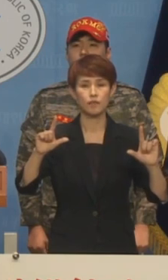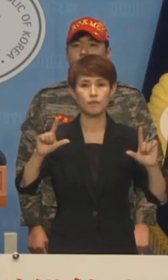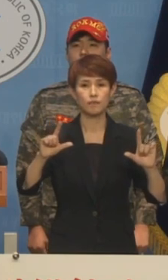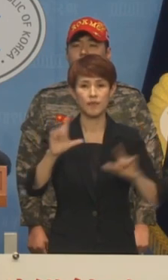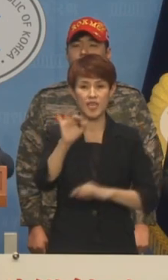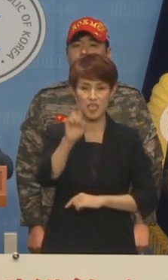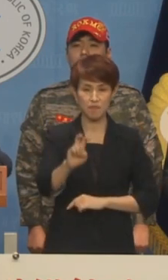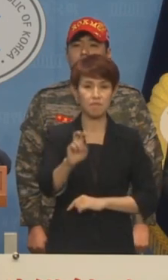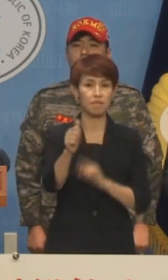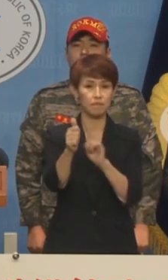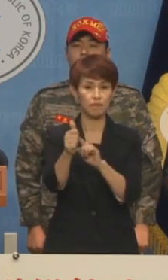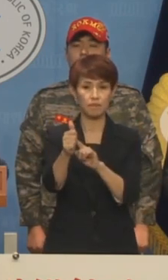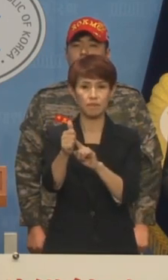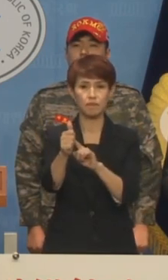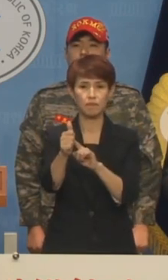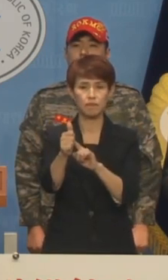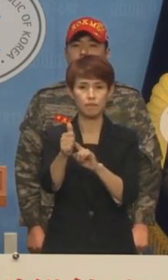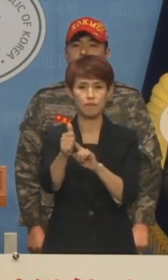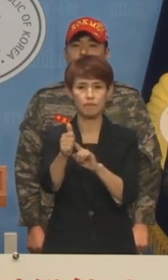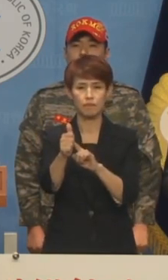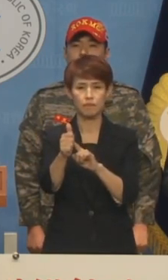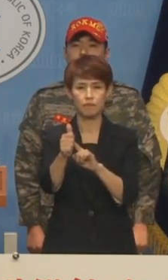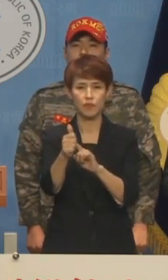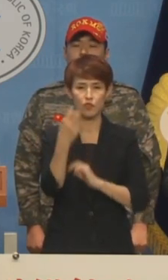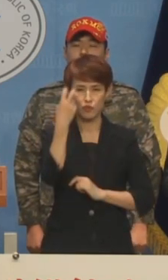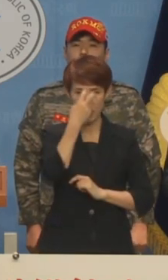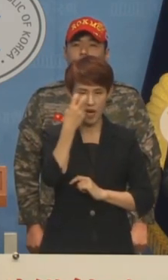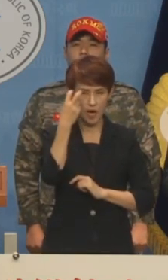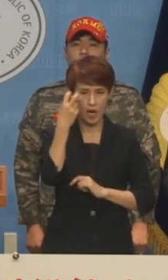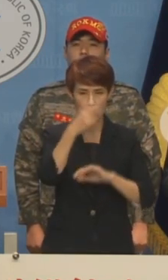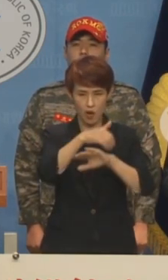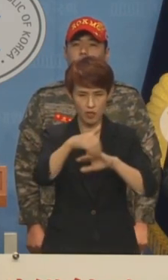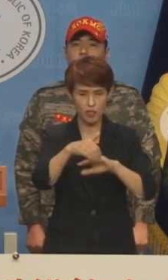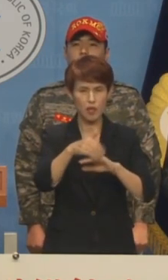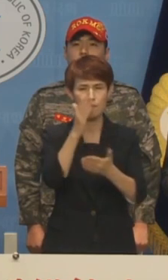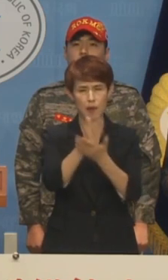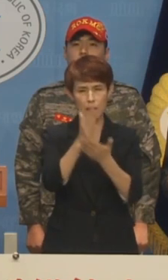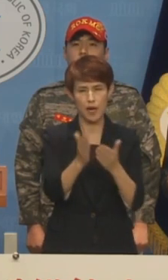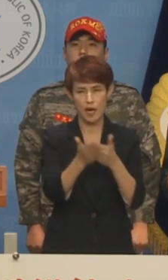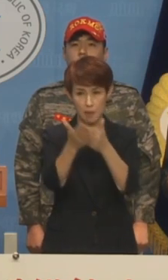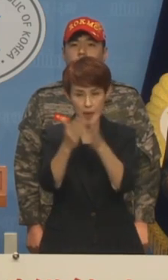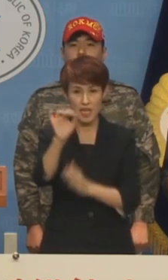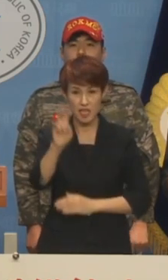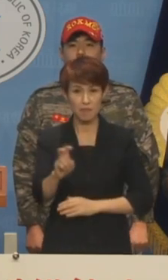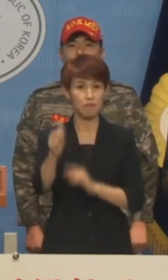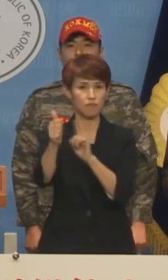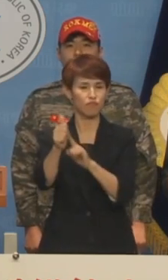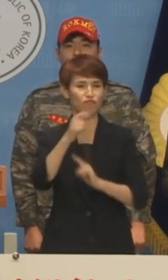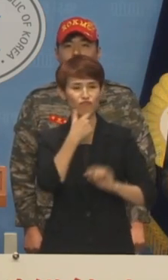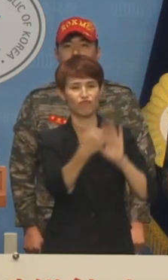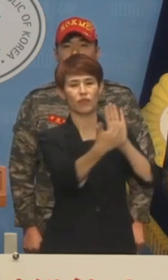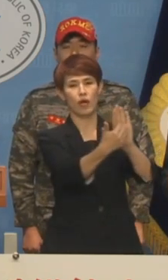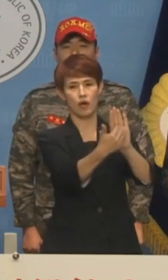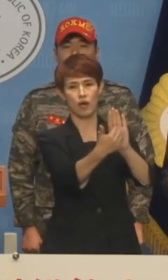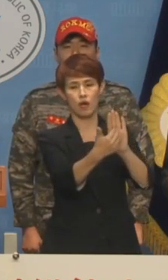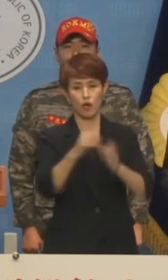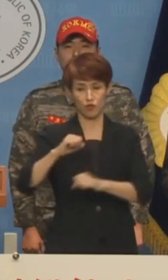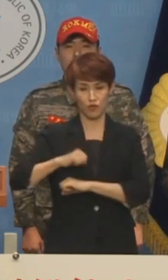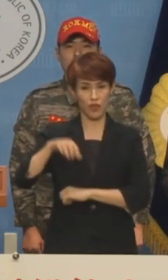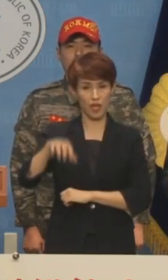임성근 사단장에게 많은 비로 수사작전 중단을 건의했지만 임성근 사단장이 거부했다.